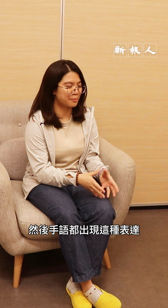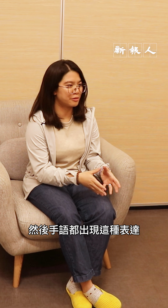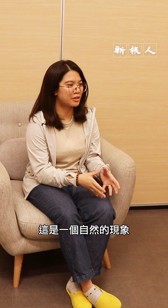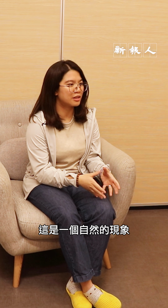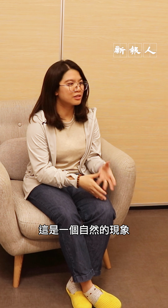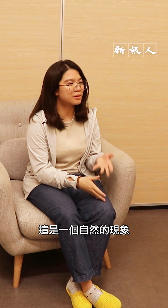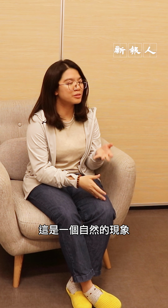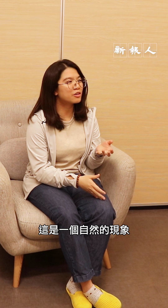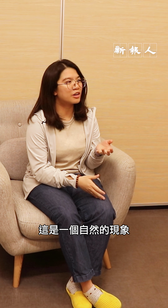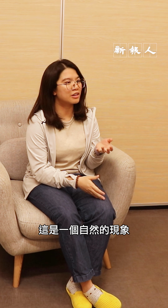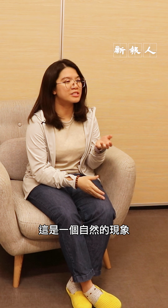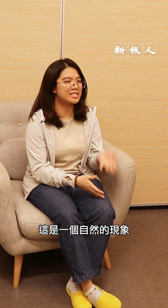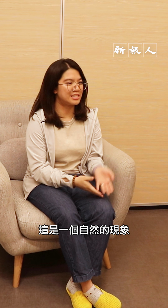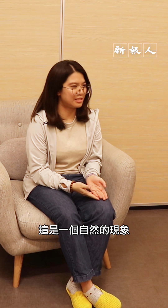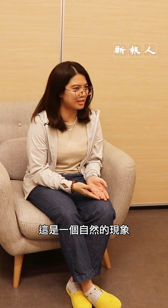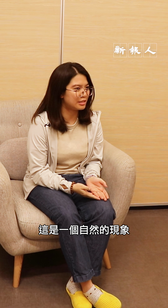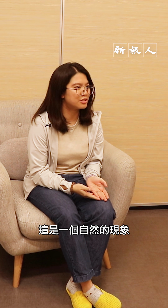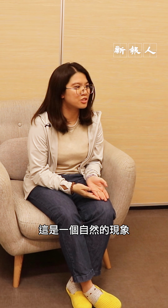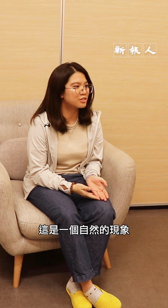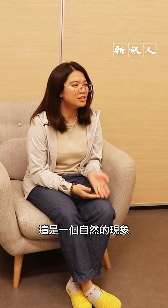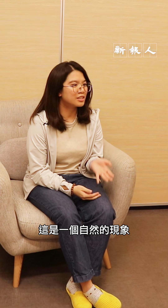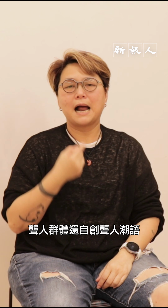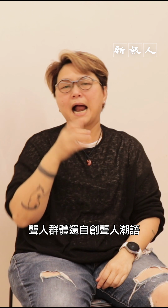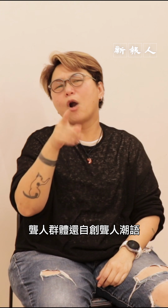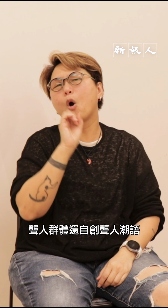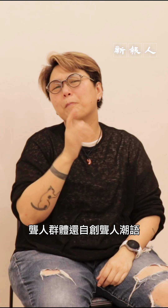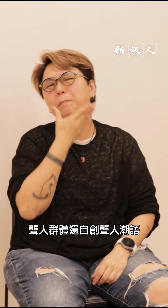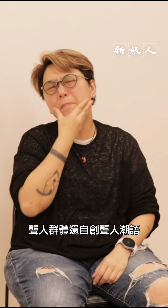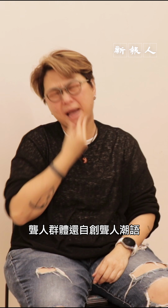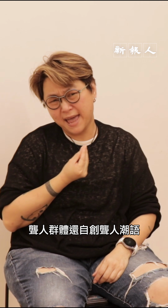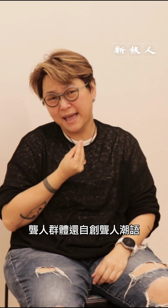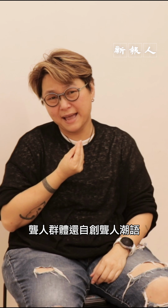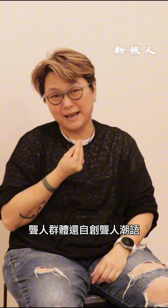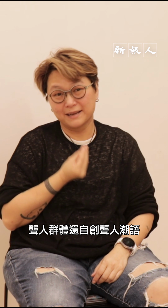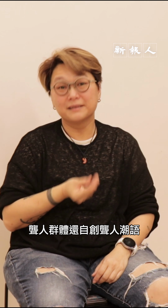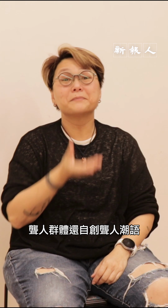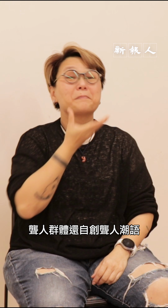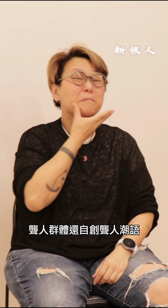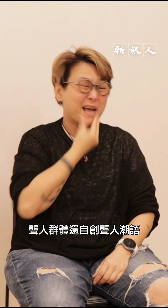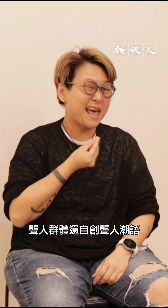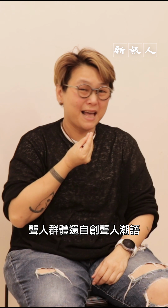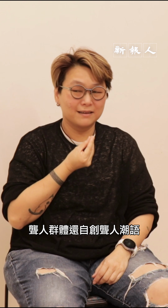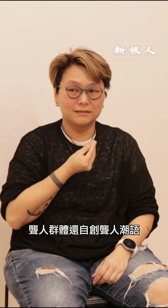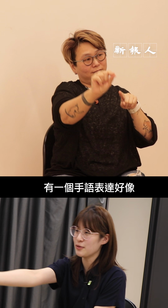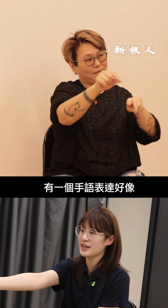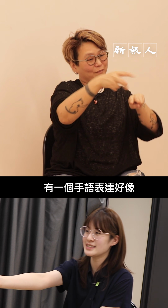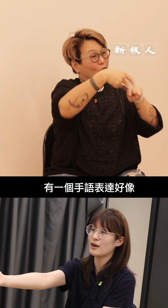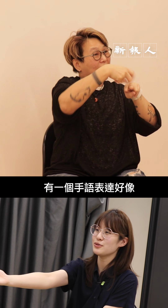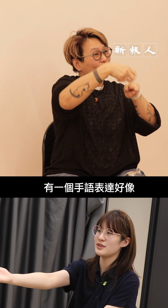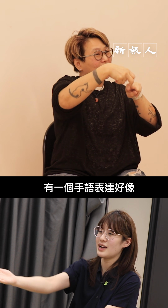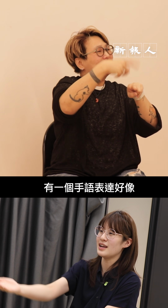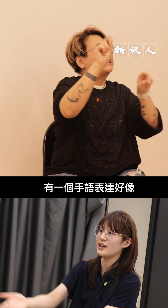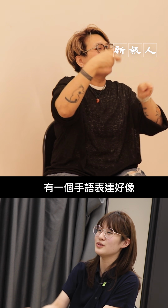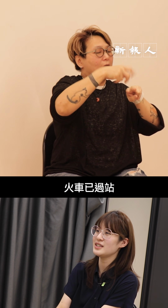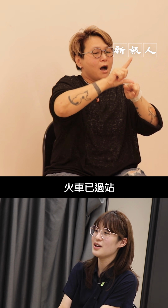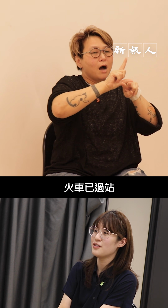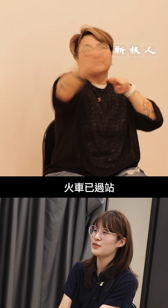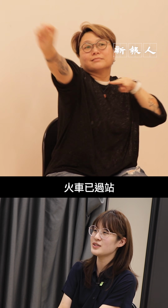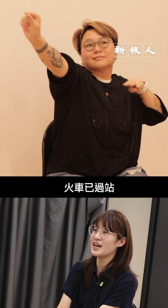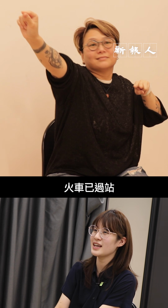表達，咁一個係一個自然嘅現象。 聾人群體仲自創聾人潮語。 咁樣嘅手語啦，係好似火車已經